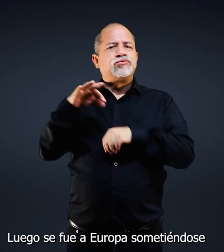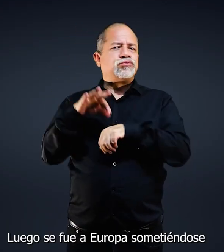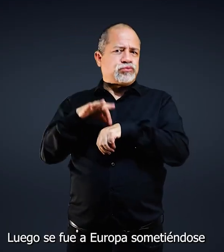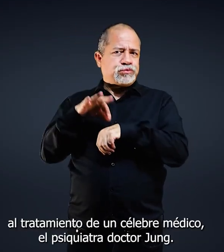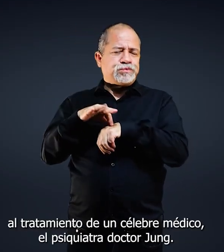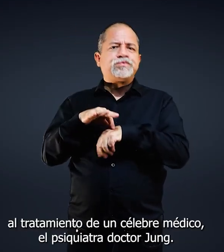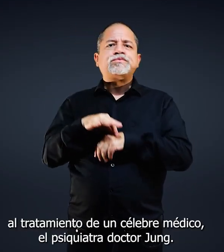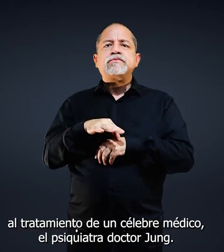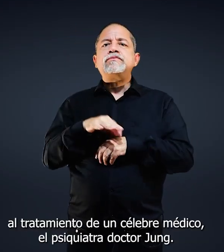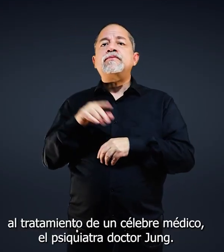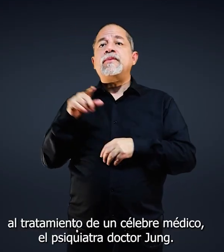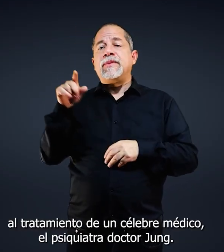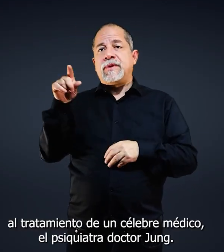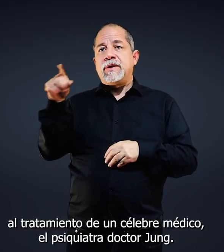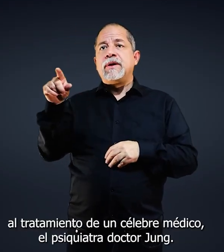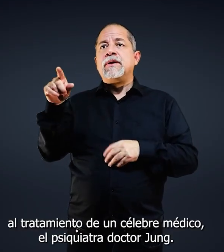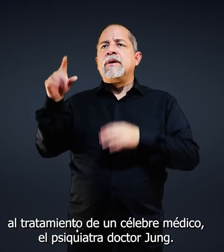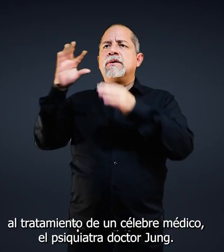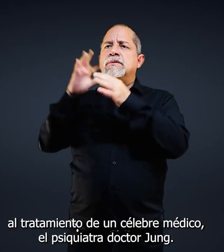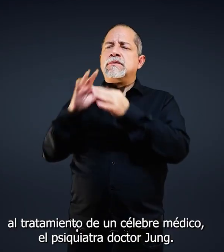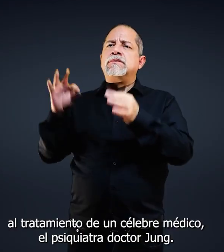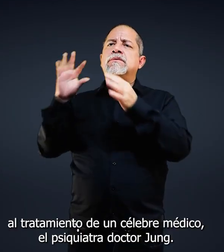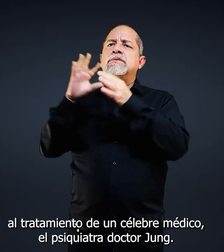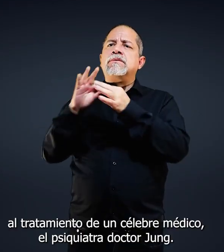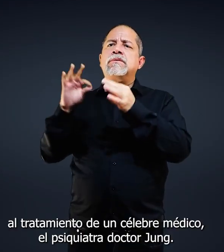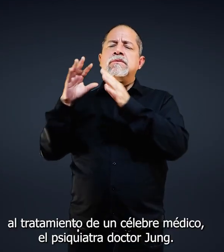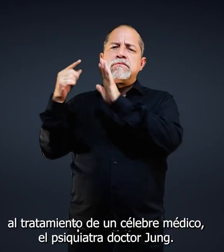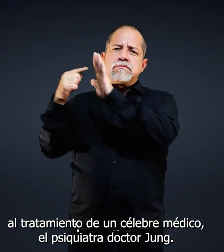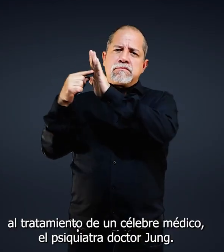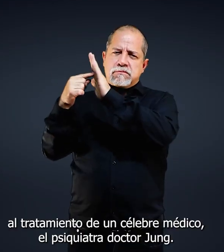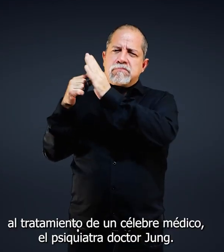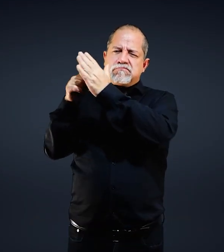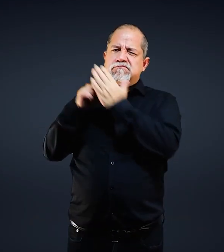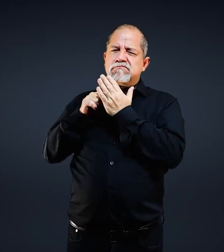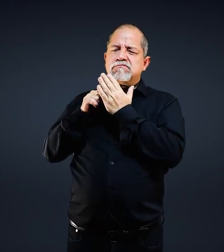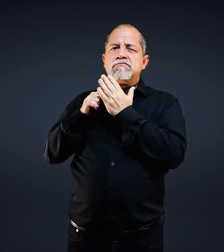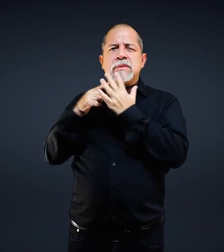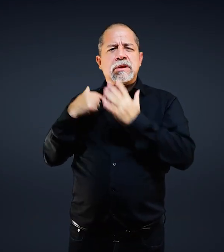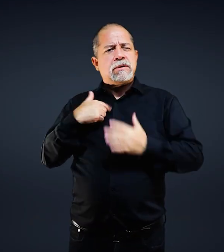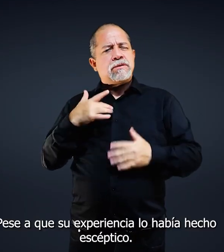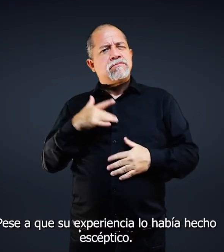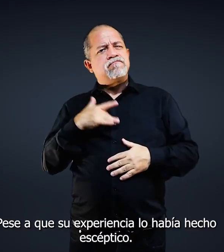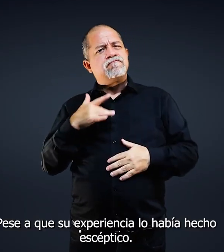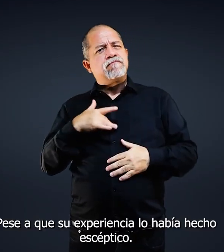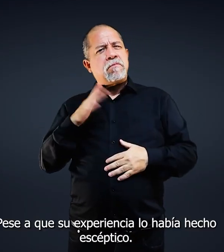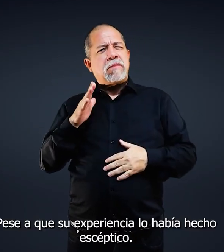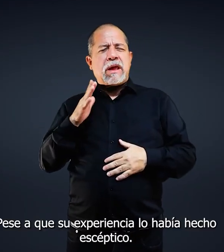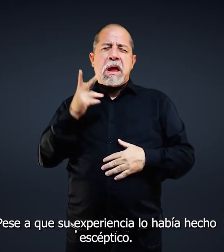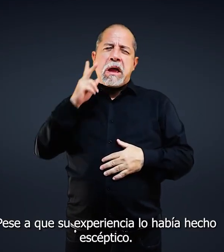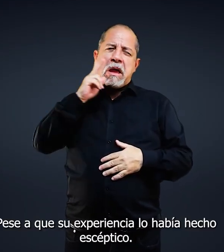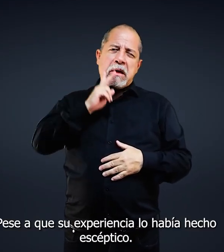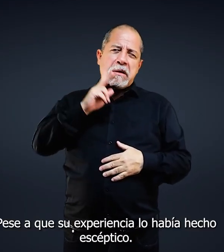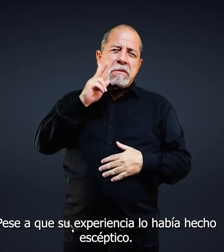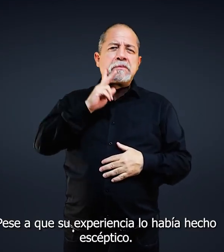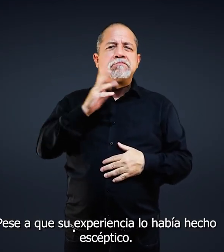al tratamiento de un célebre médico, el psiquiatra Dr. Jung. Pese a que su experiencia lo había hecho